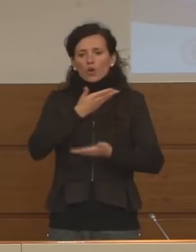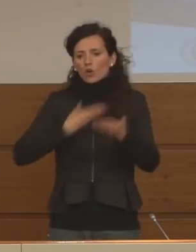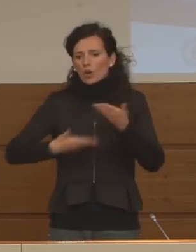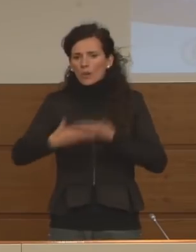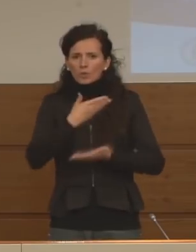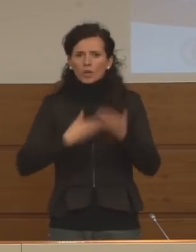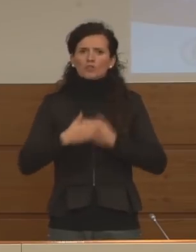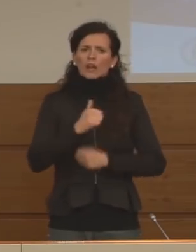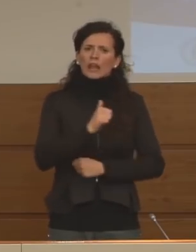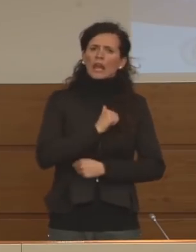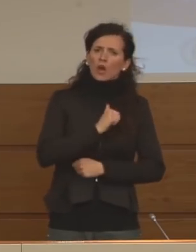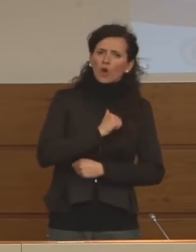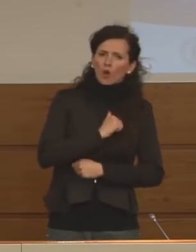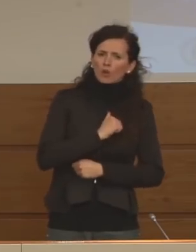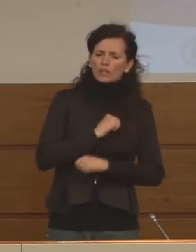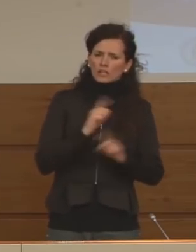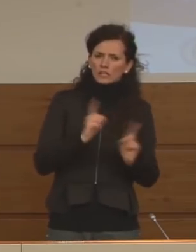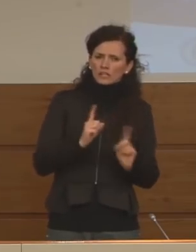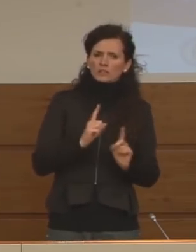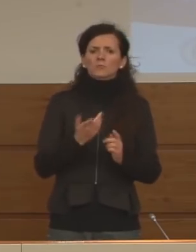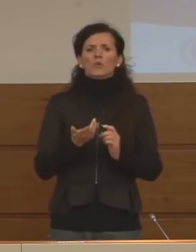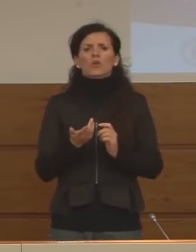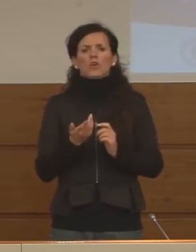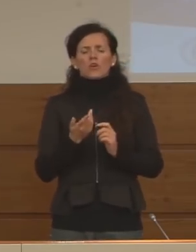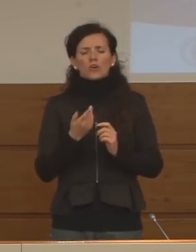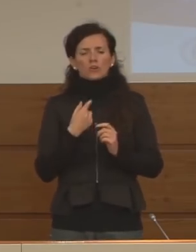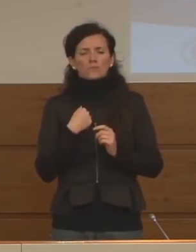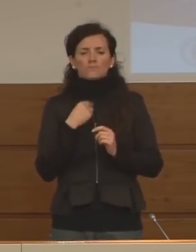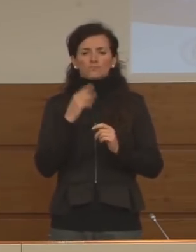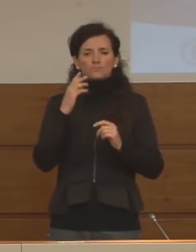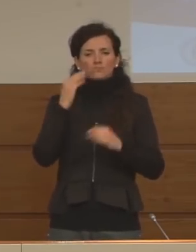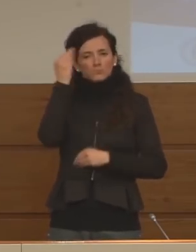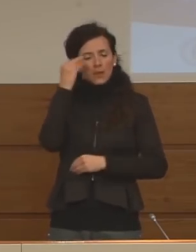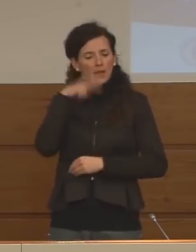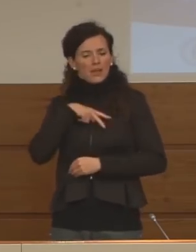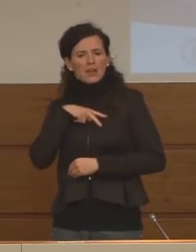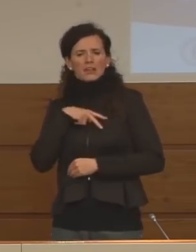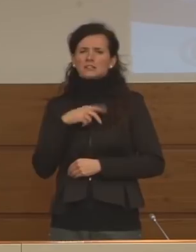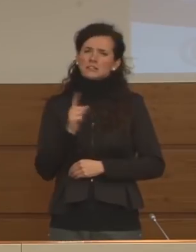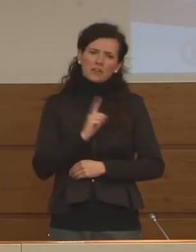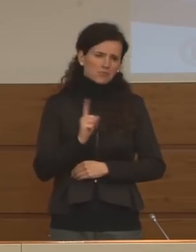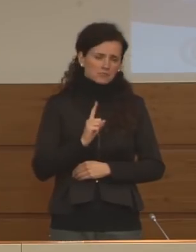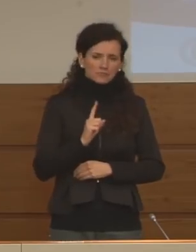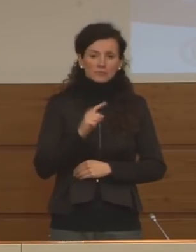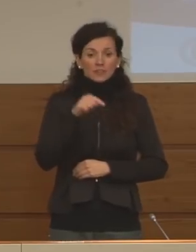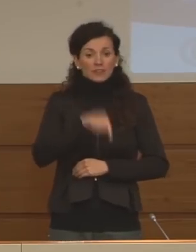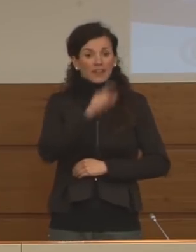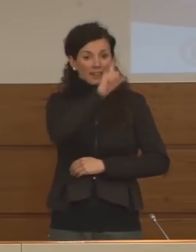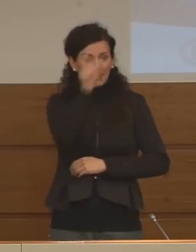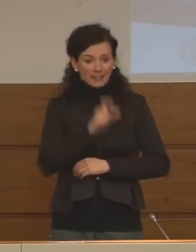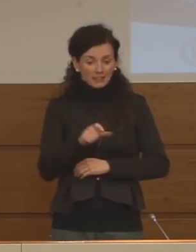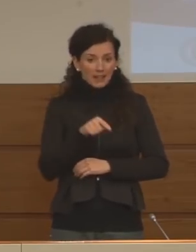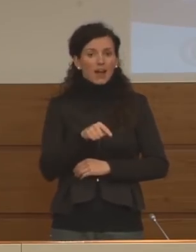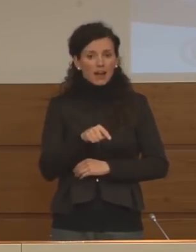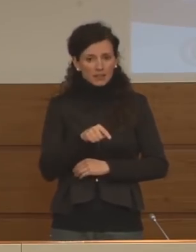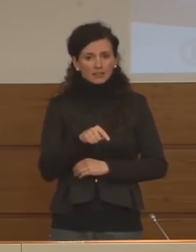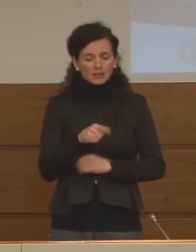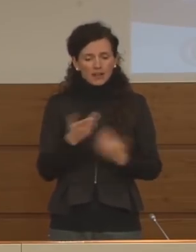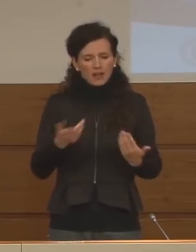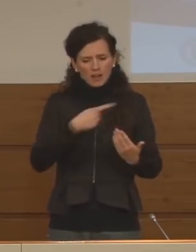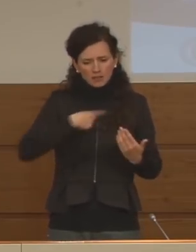egoismi e senza particolarismi noi l'italia stiamo facendo e dobbiamo